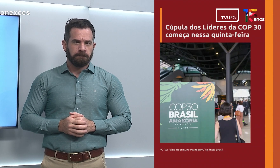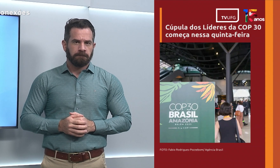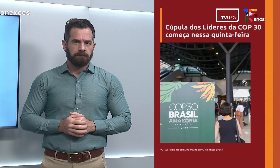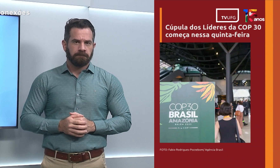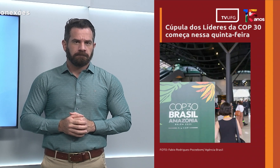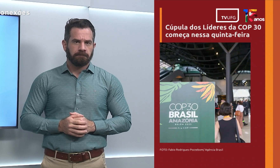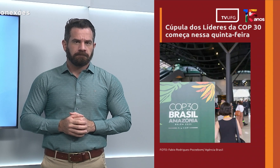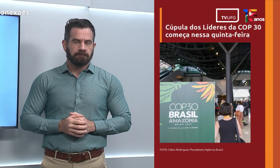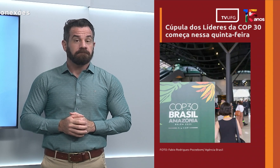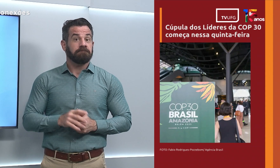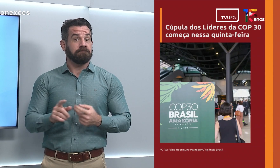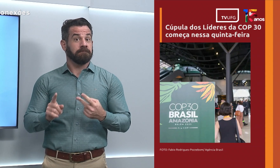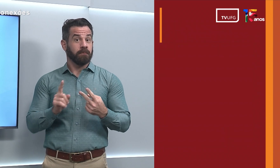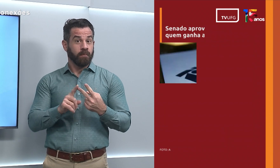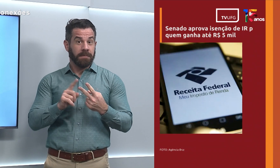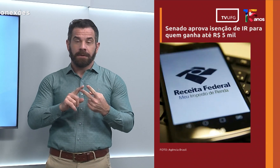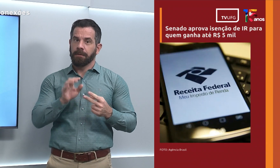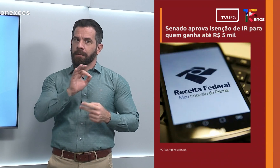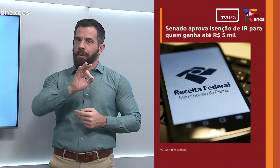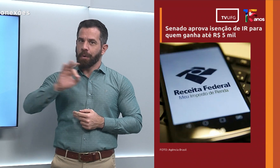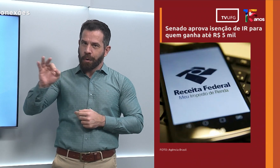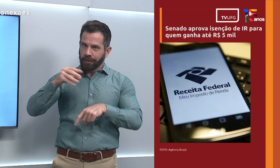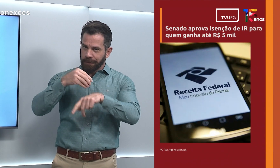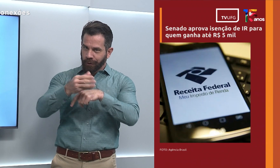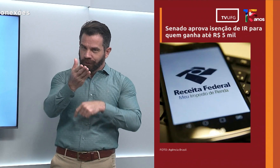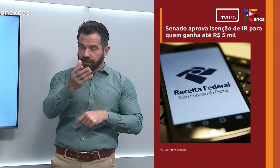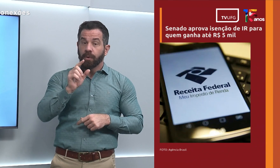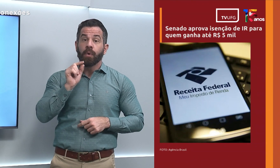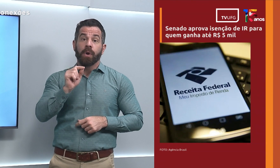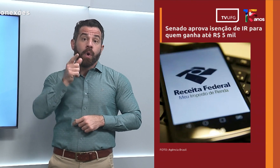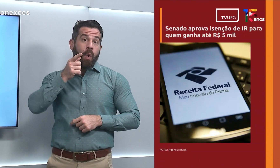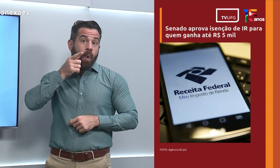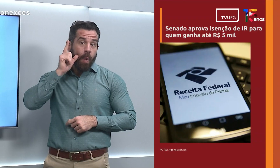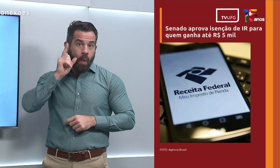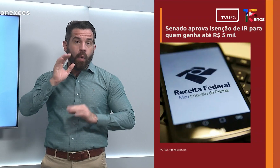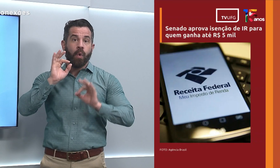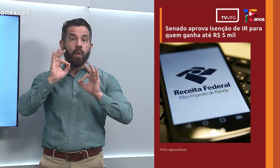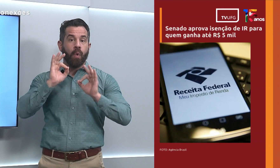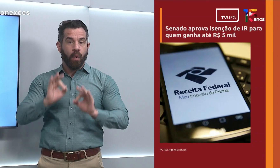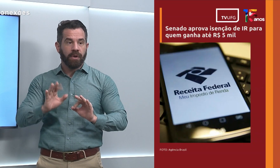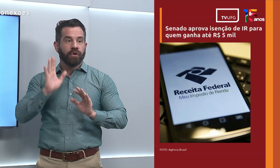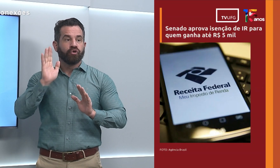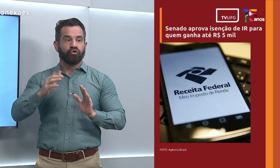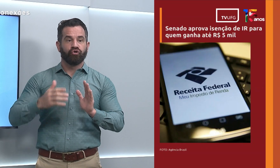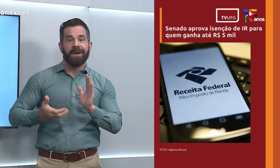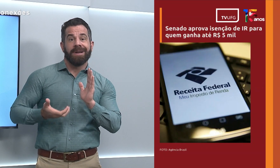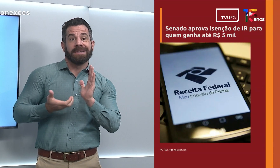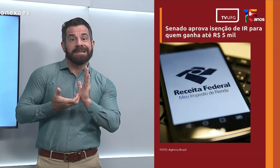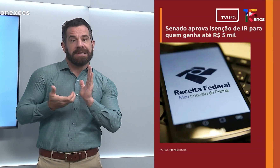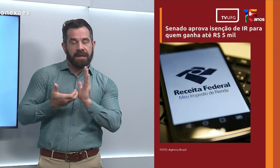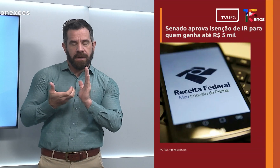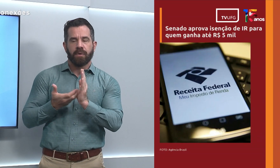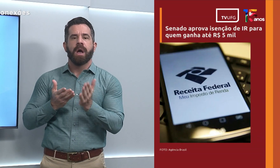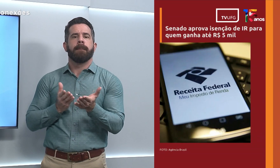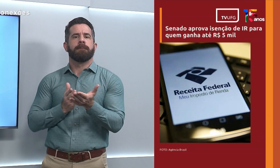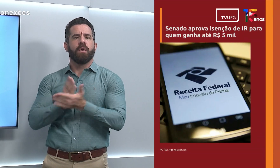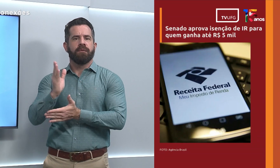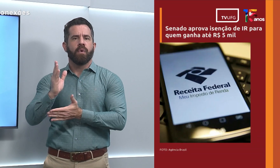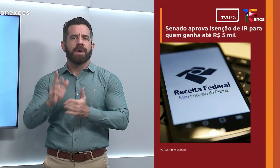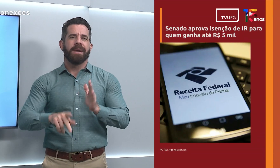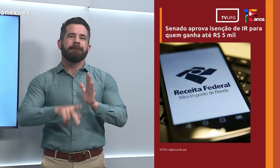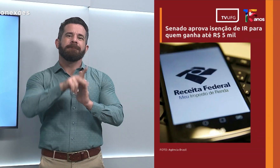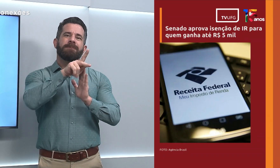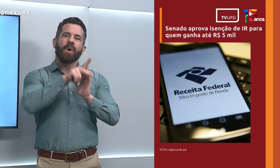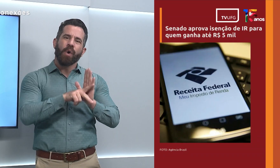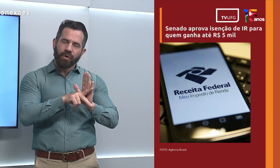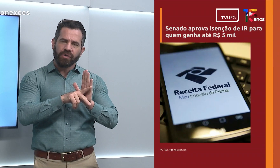Bom, e notícia boa, ontem o plenário do Senado aprovou por unanimidade o projeto que